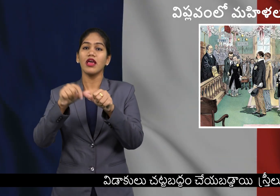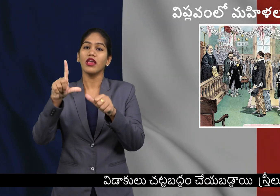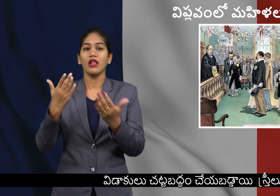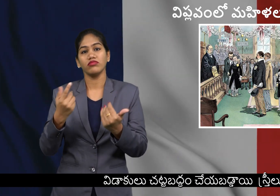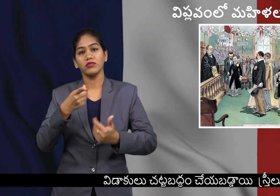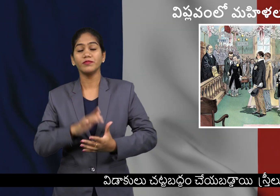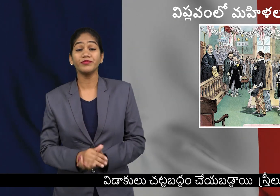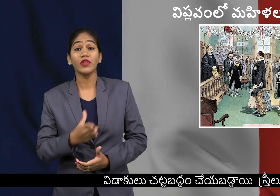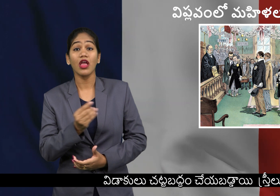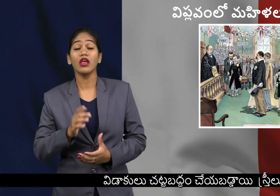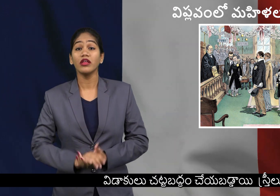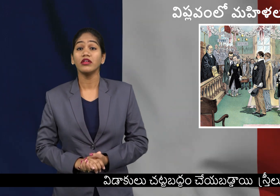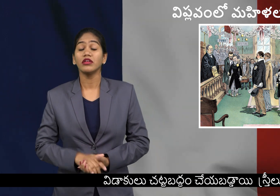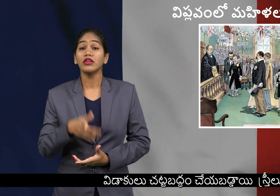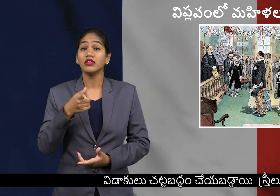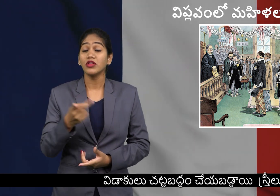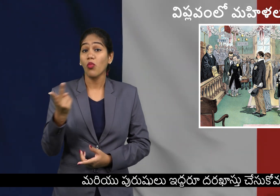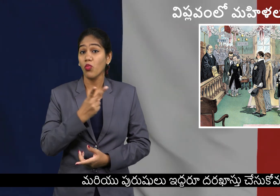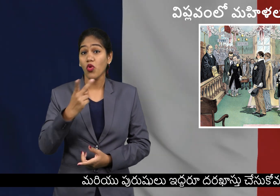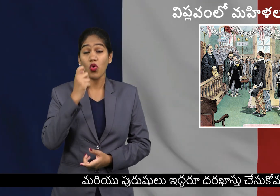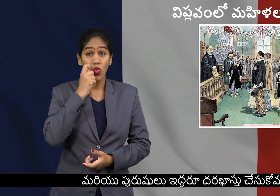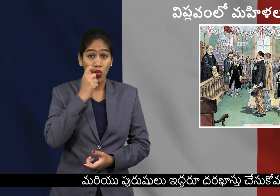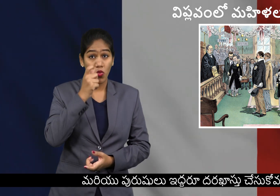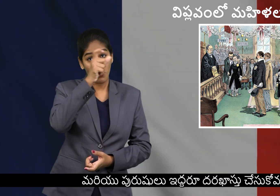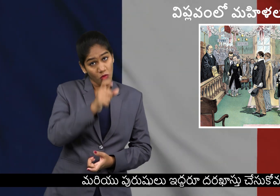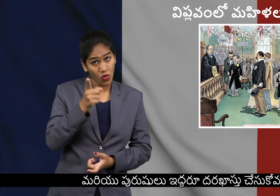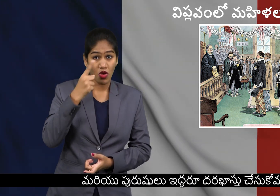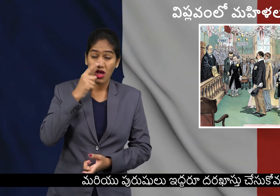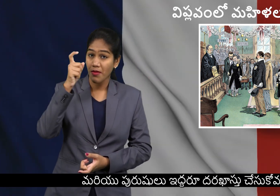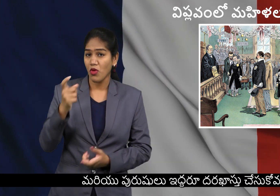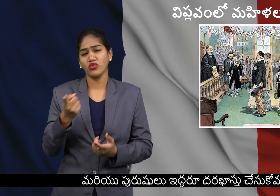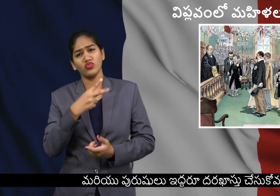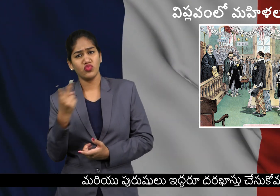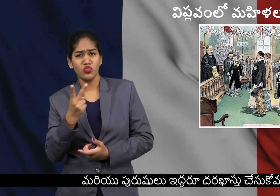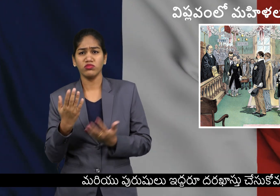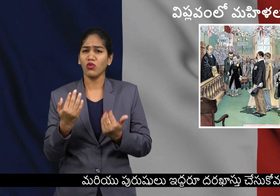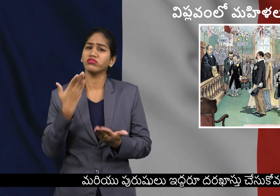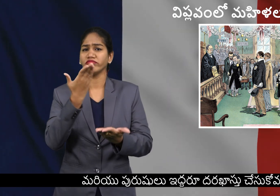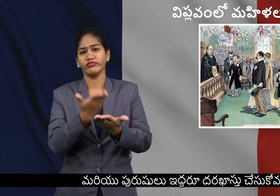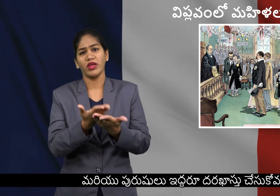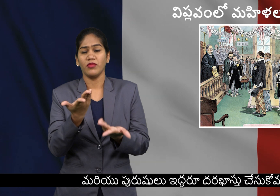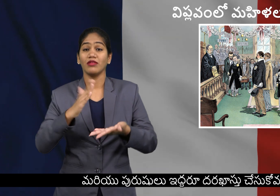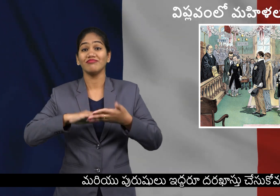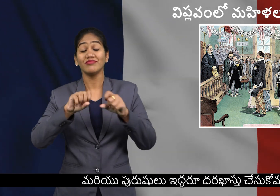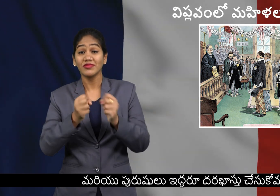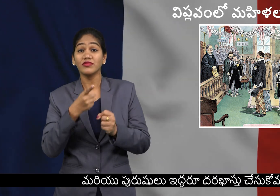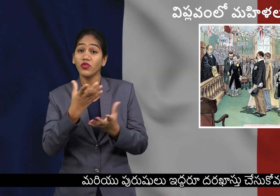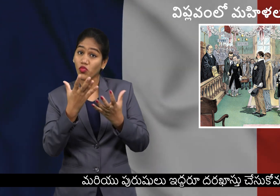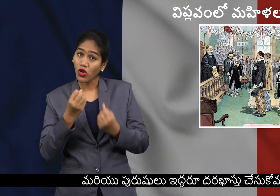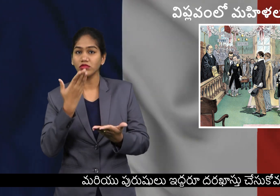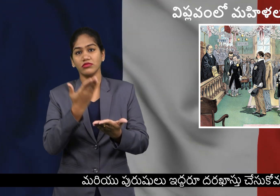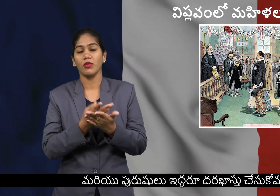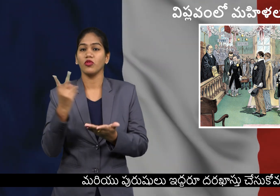విడాకులు చట్టబద్ధం చేయబడ్డాయి. స్త్రీలు మరియు పురుషులు ఇద్దరూ దరఖాస్తు చేసుకోవచ్చు.